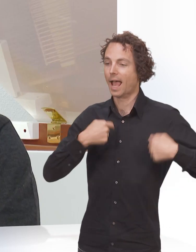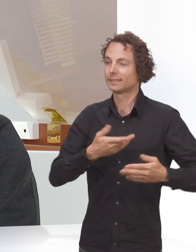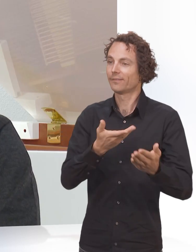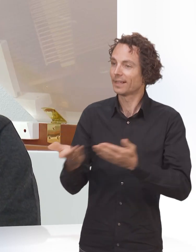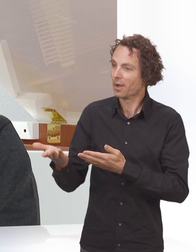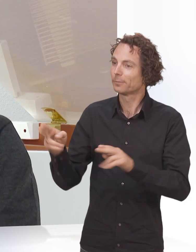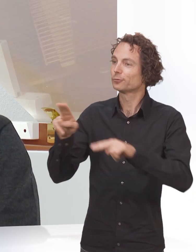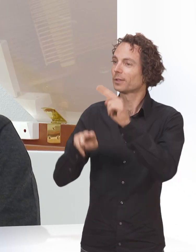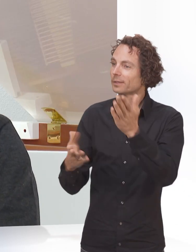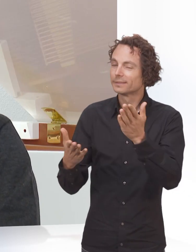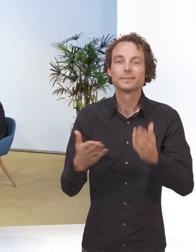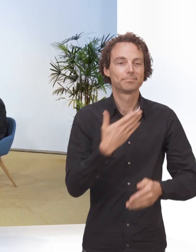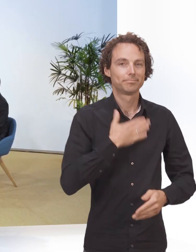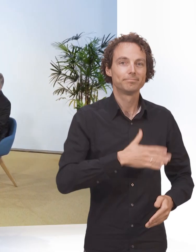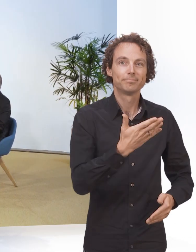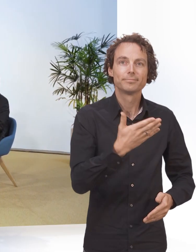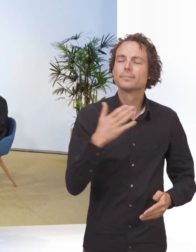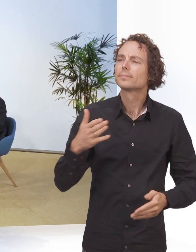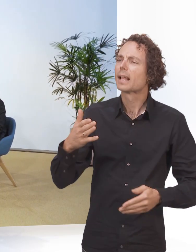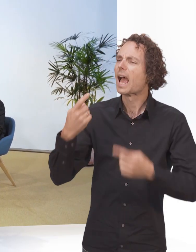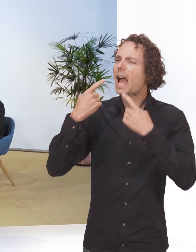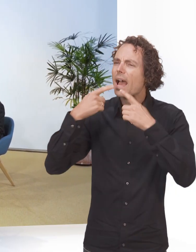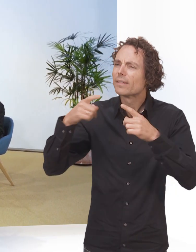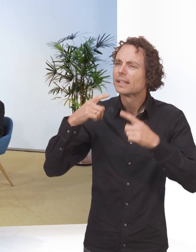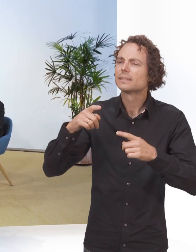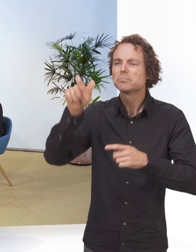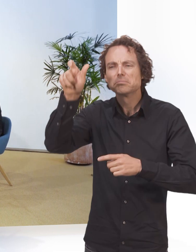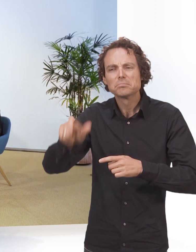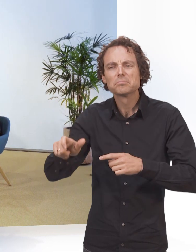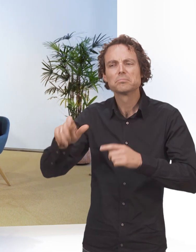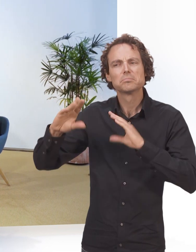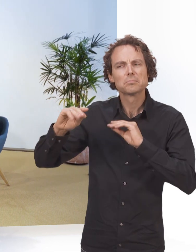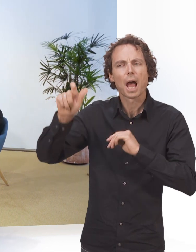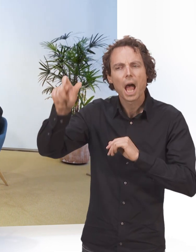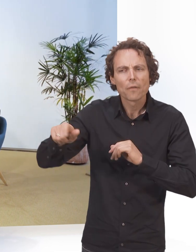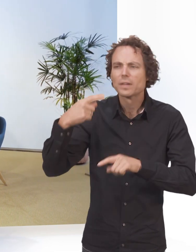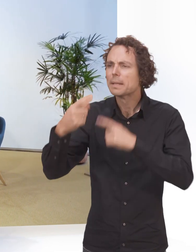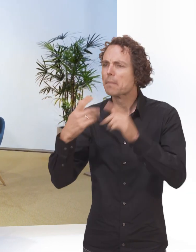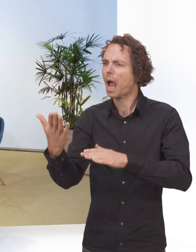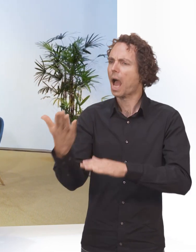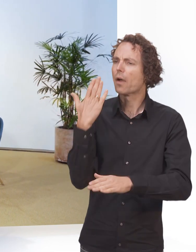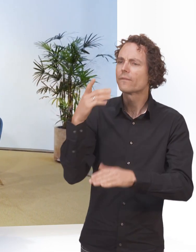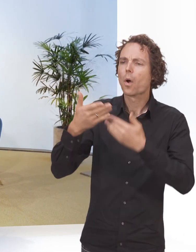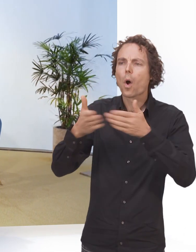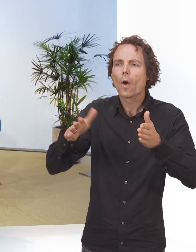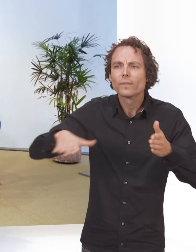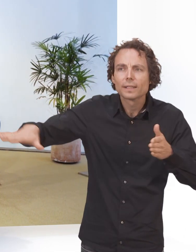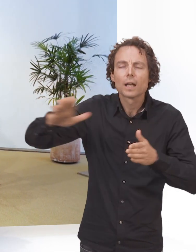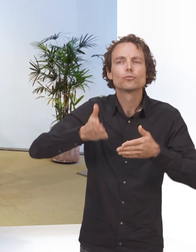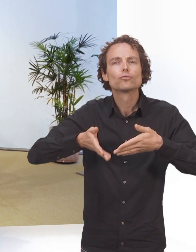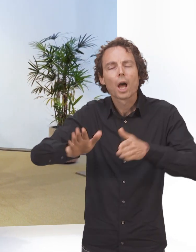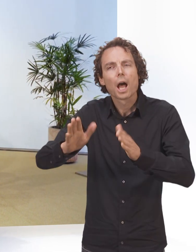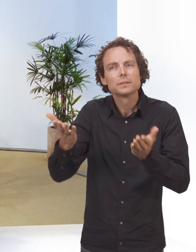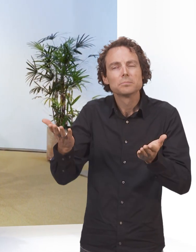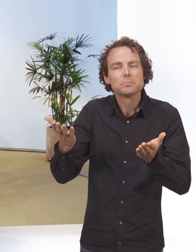Gerne. Evangelist, man redet über dich, man bemerkt dich immer wieder in der Öffentlichkeit auf der